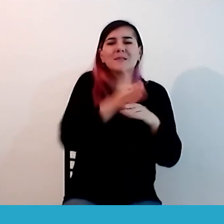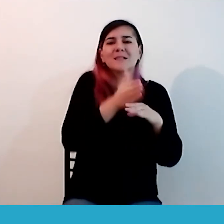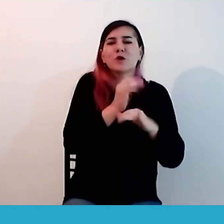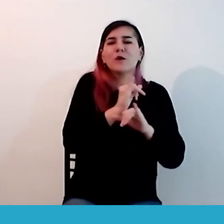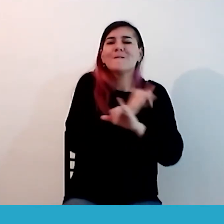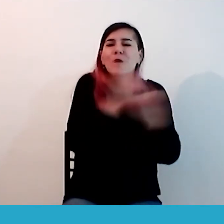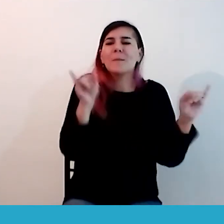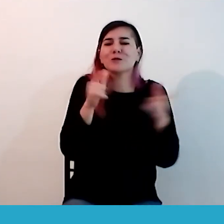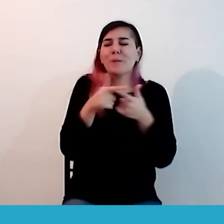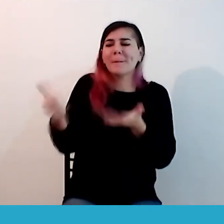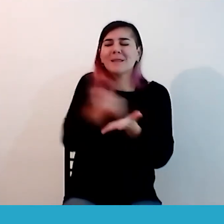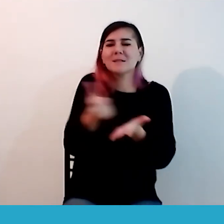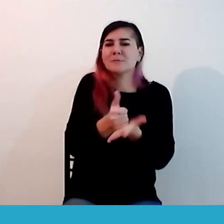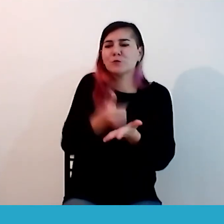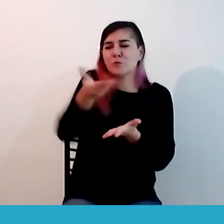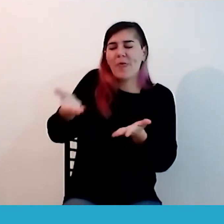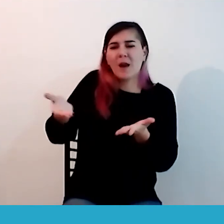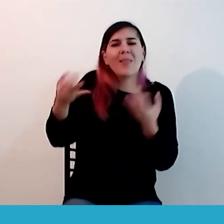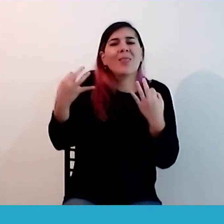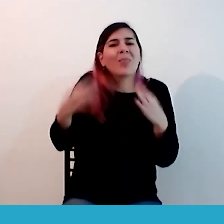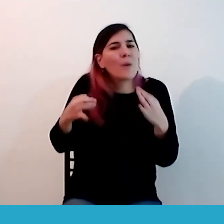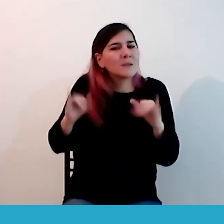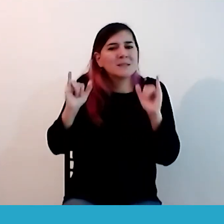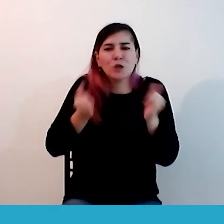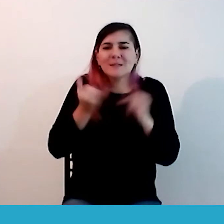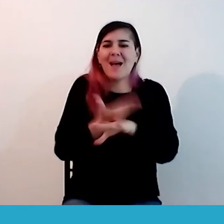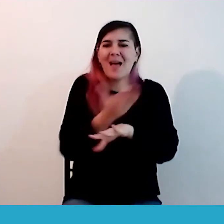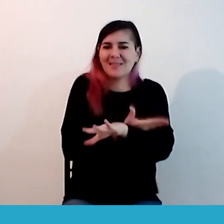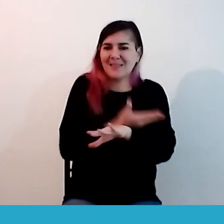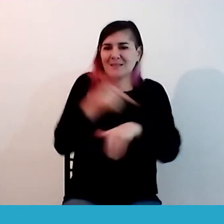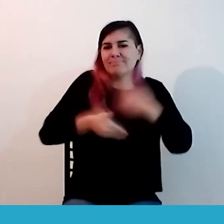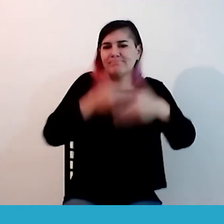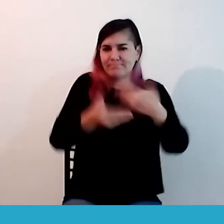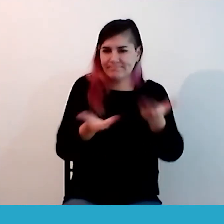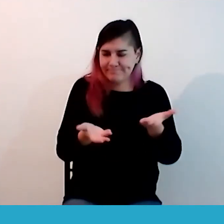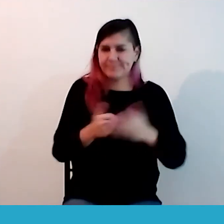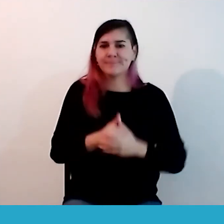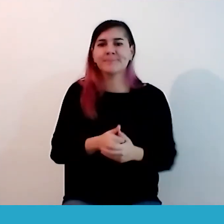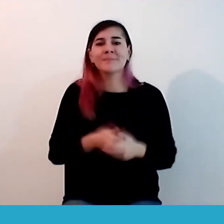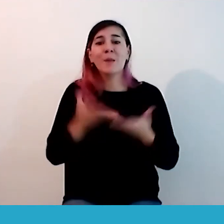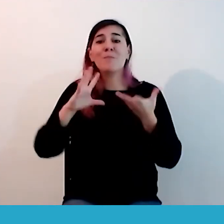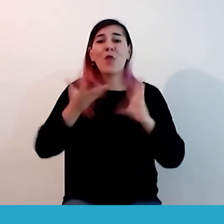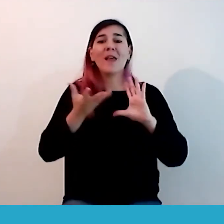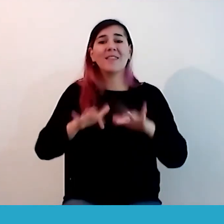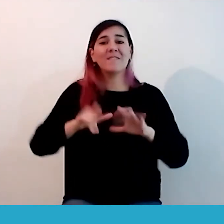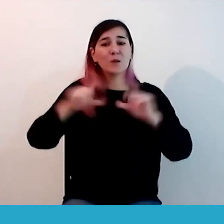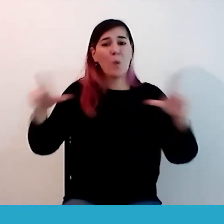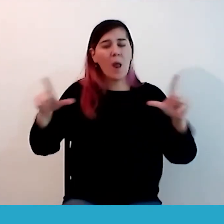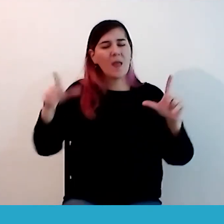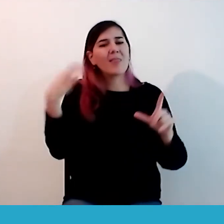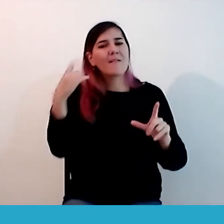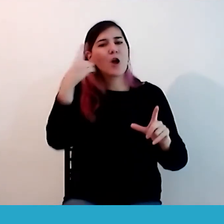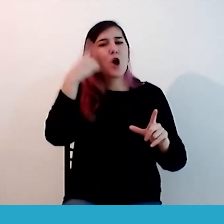a la participación ciudadana que debe existir antes de este tipo de procesos. La modalidad virtual implica disponer de